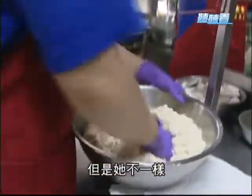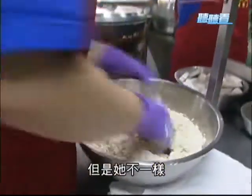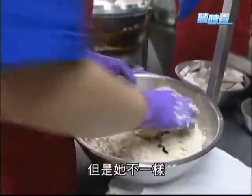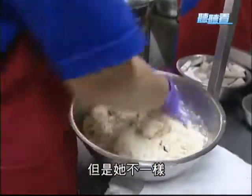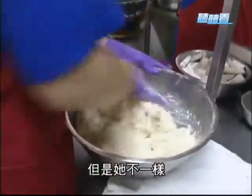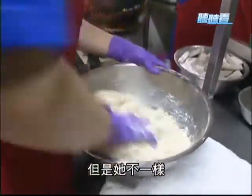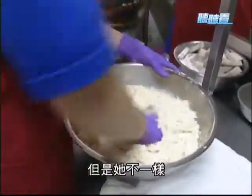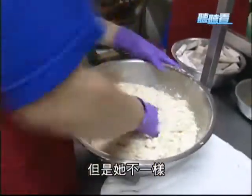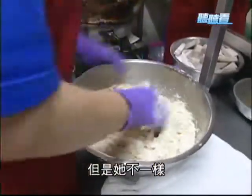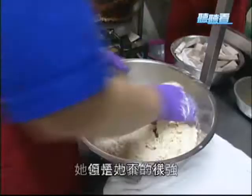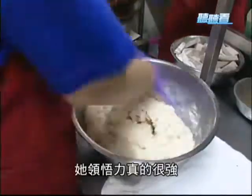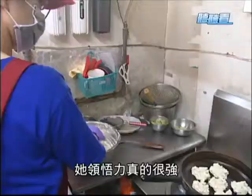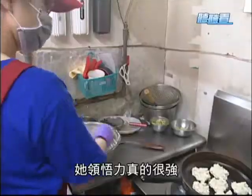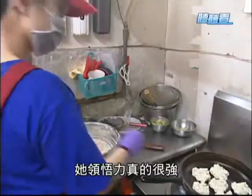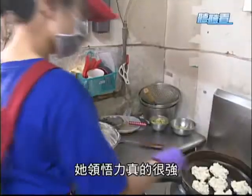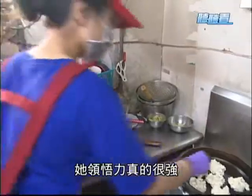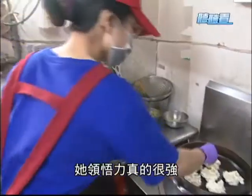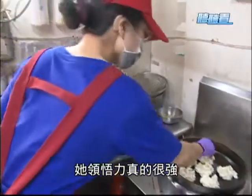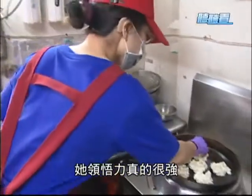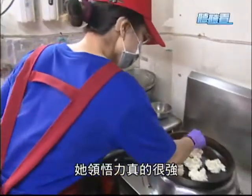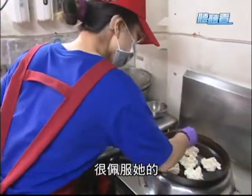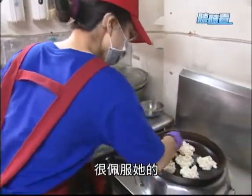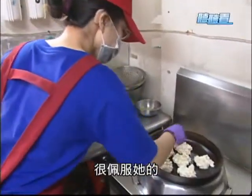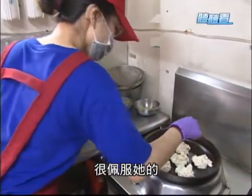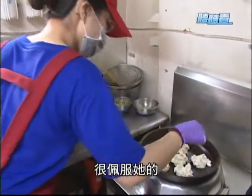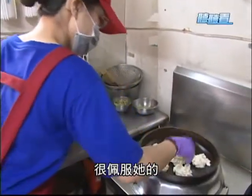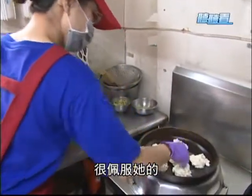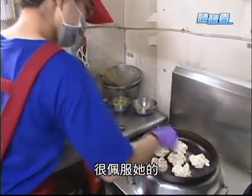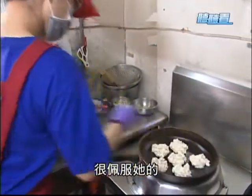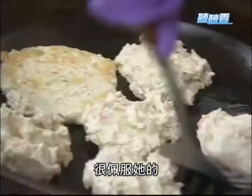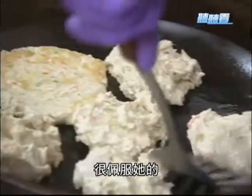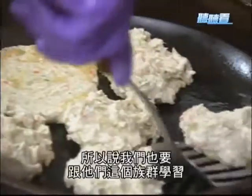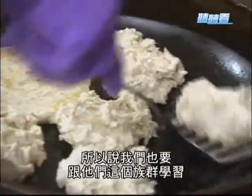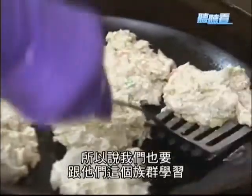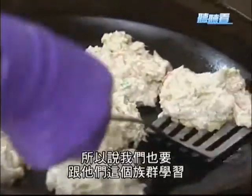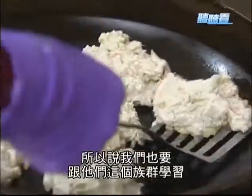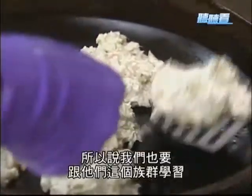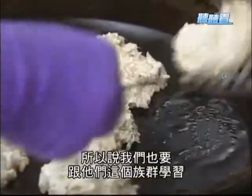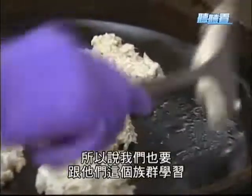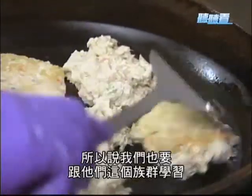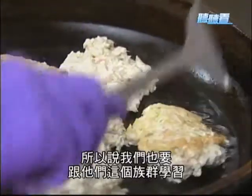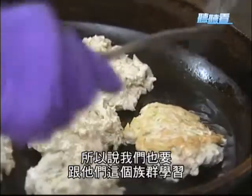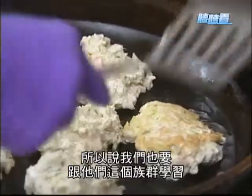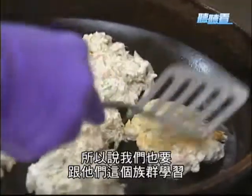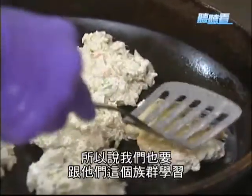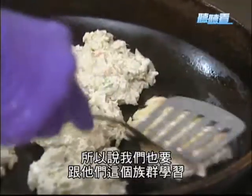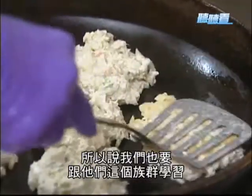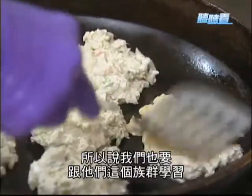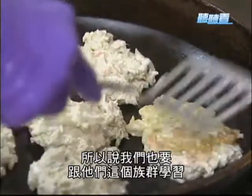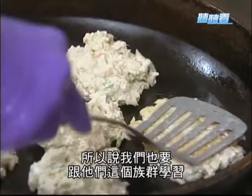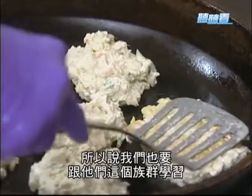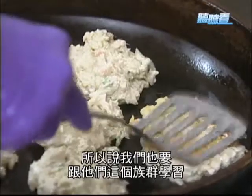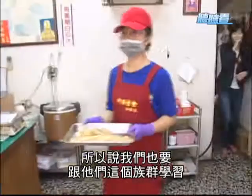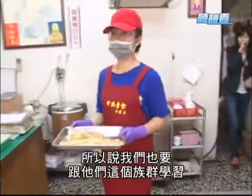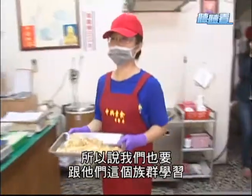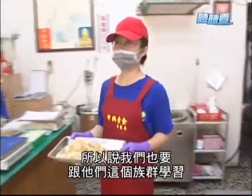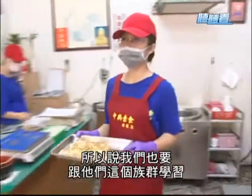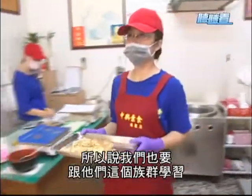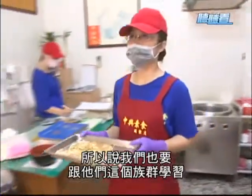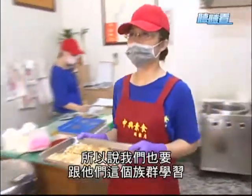样，他领悟力真的很佩服他。所以我们也要尽量要使用他们这些族群的来讲做啊。